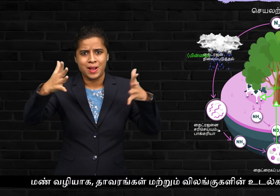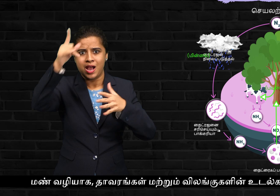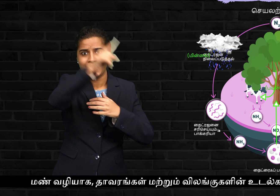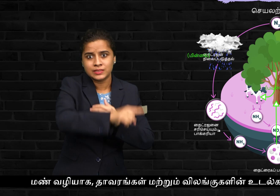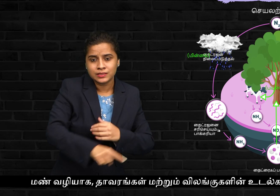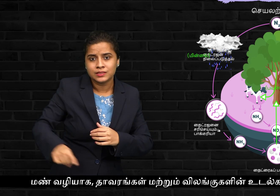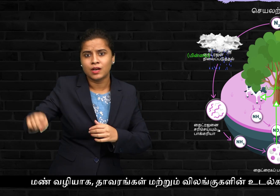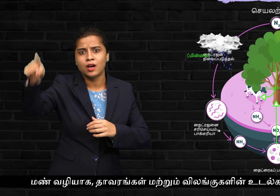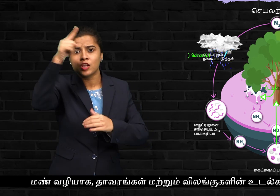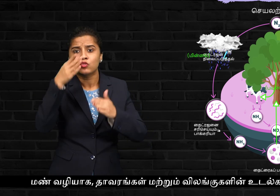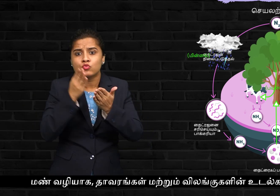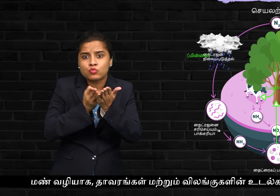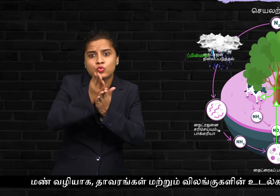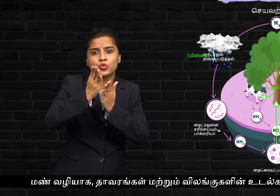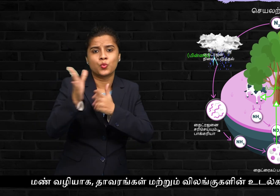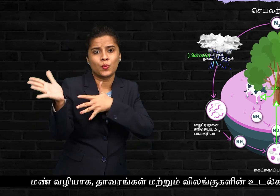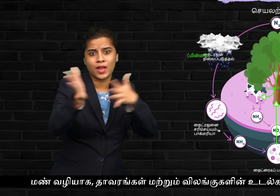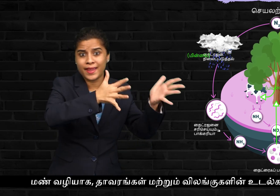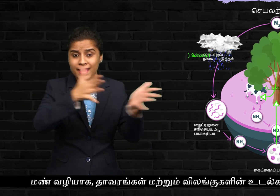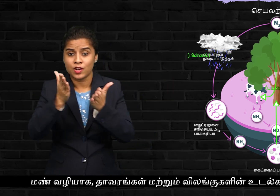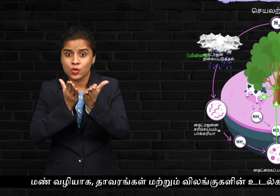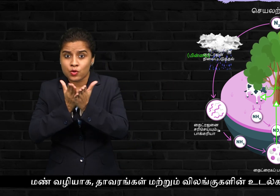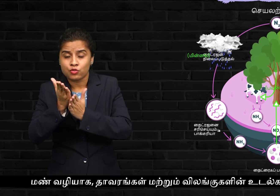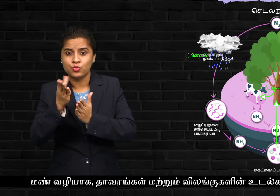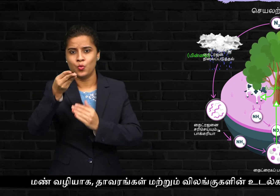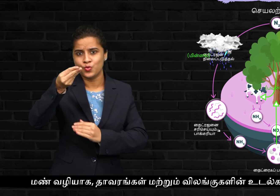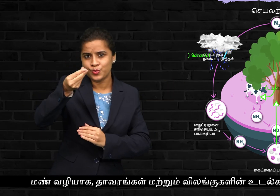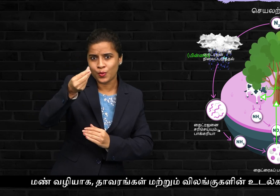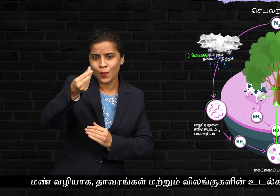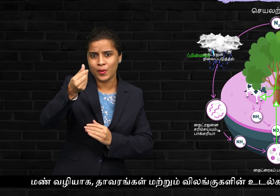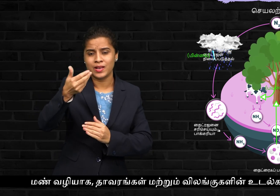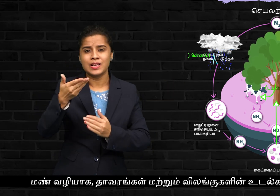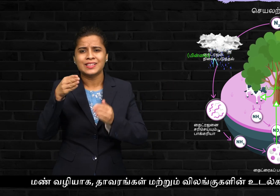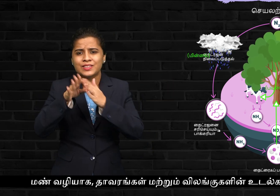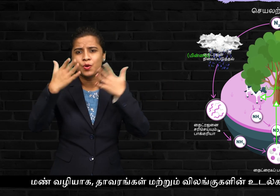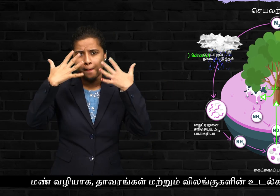மண் வழியாக தாவரங்கள் மற்றும் விலங்குகளின் உடல்களுக்கு நகர்கிறது.